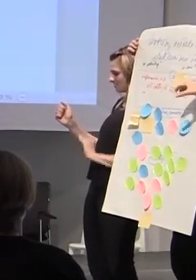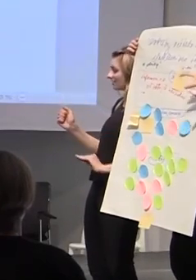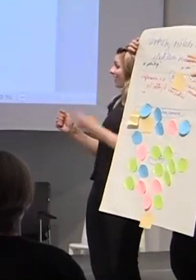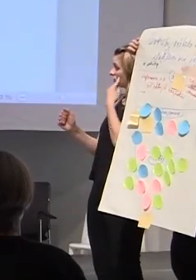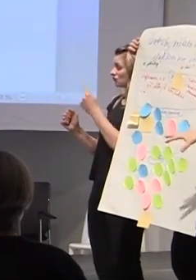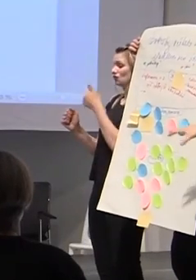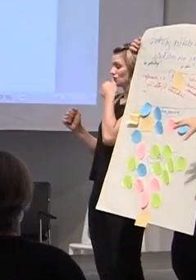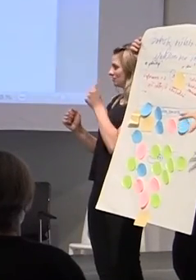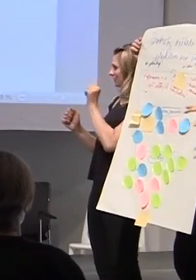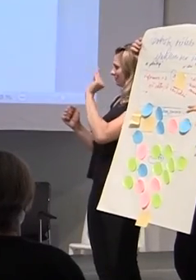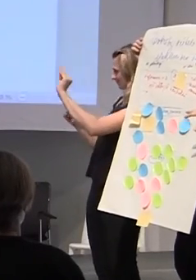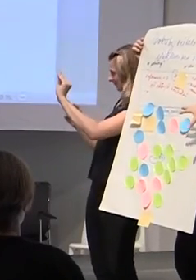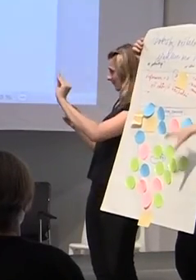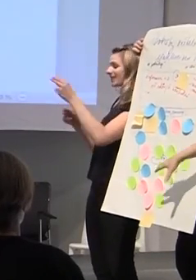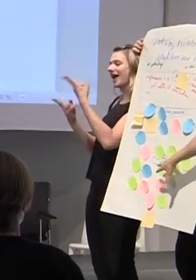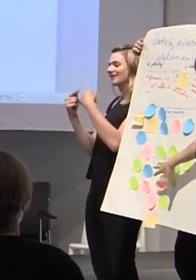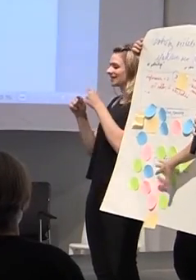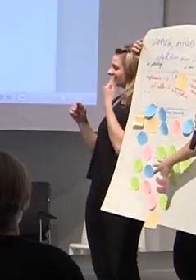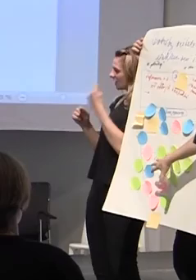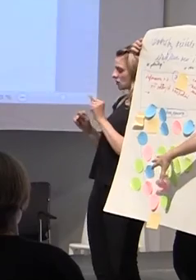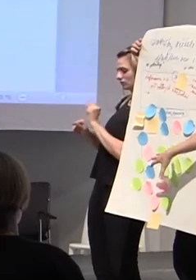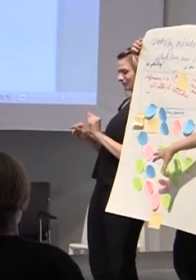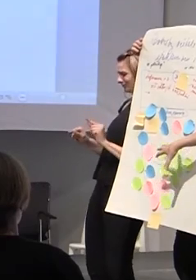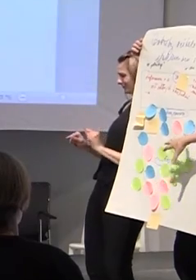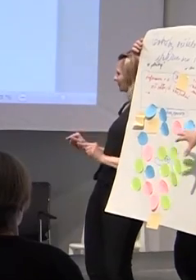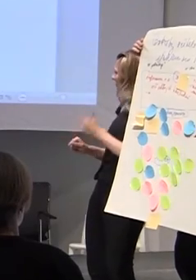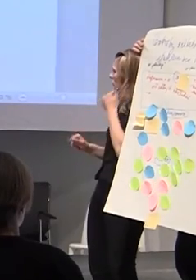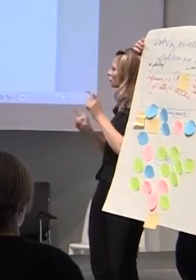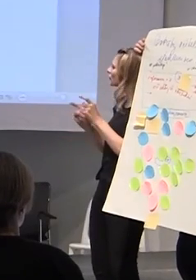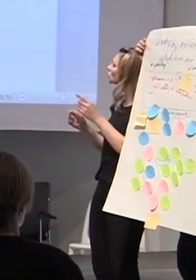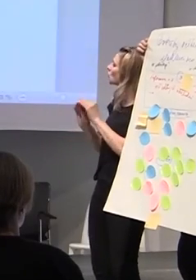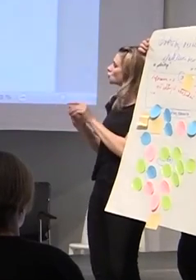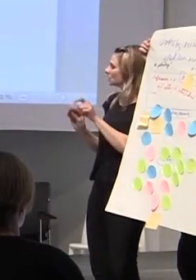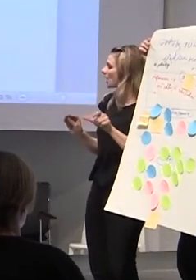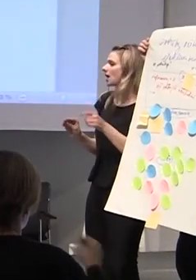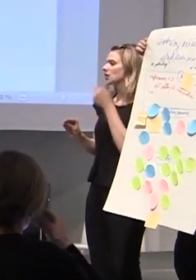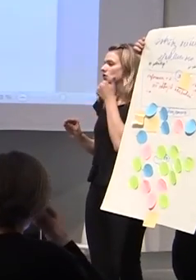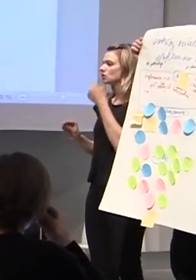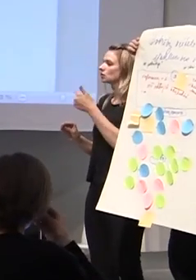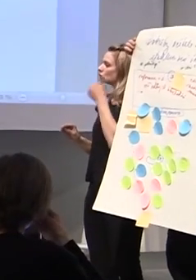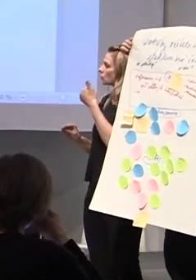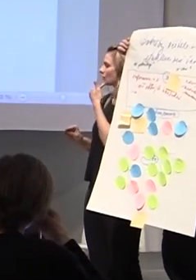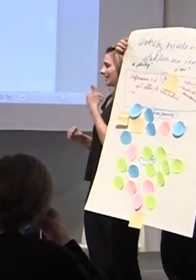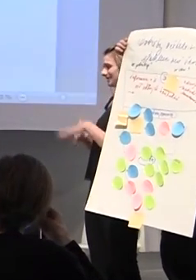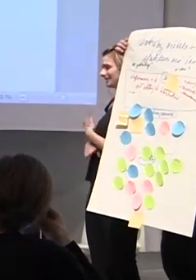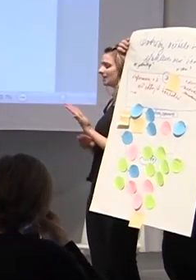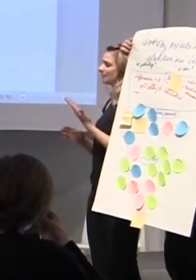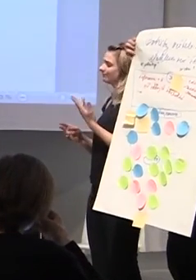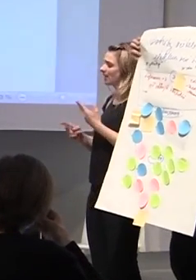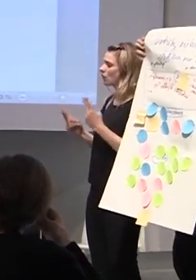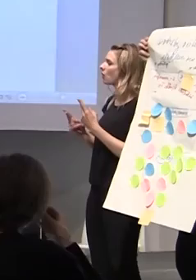udělat já, většina potřeb směřovala k systému. A vzhledem k tomu, že jsme se bavili taky na téma